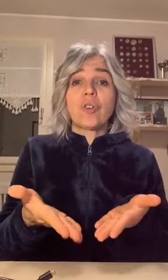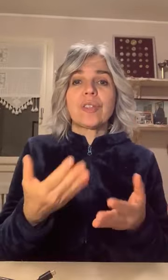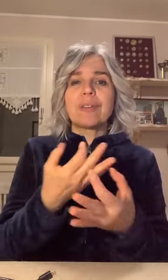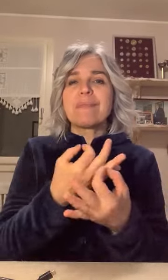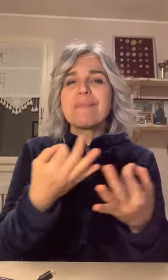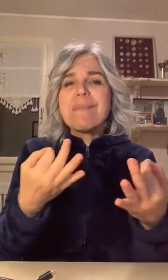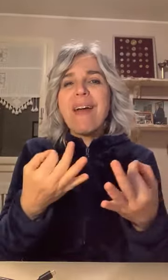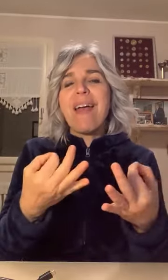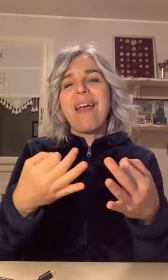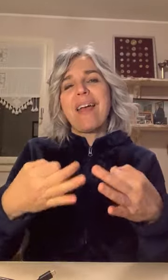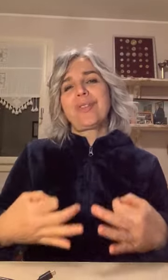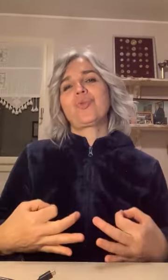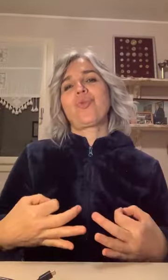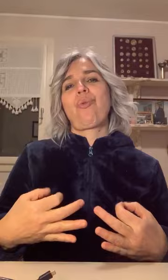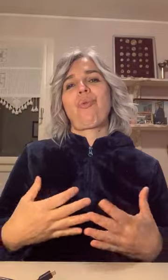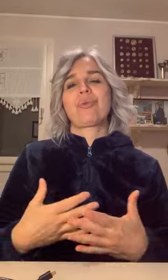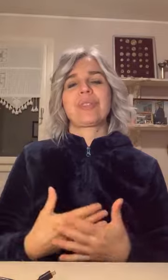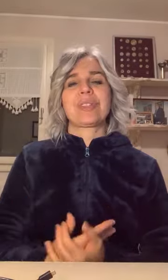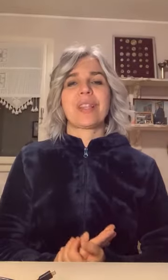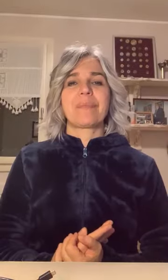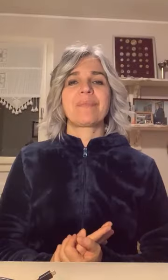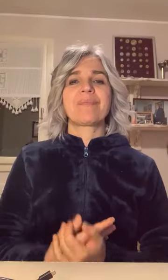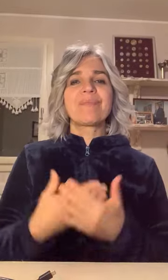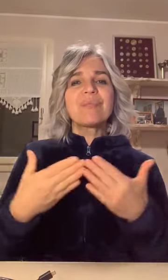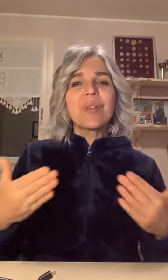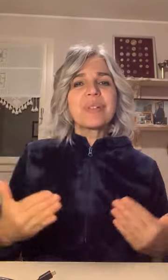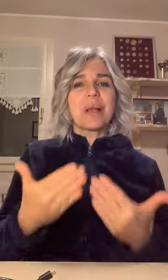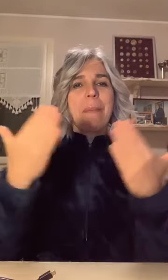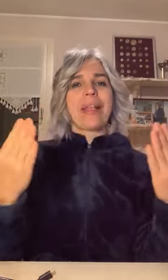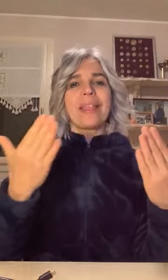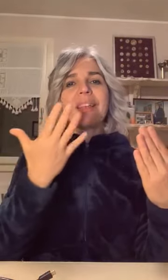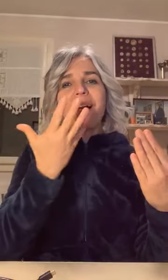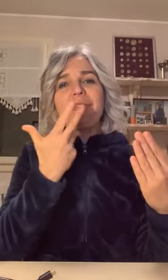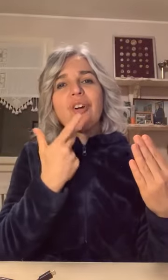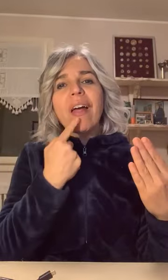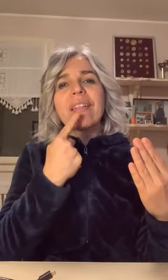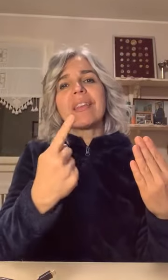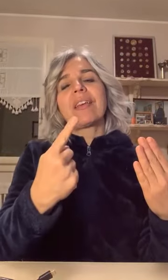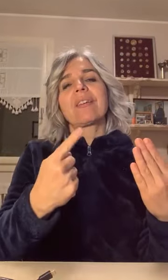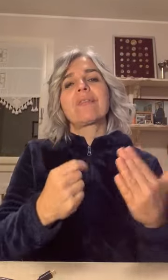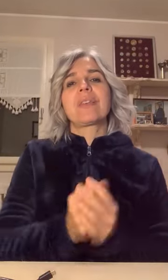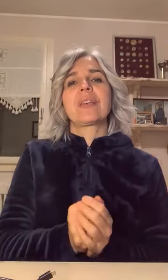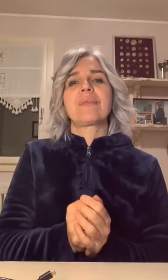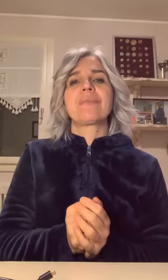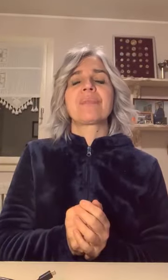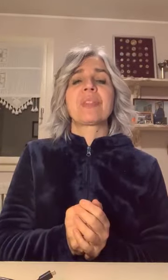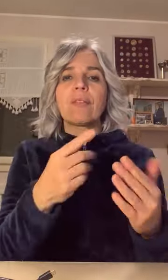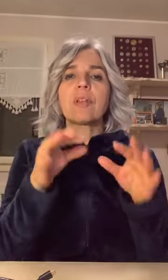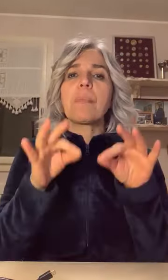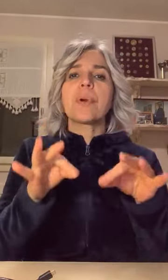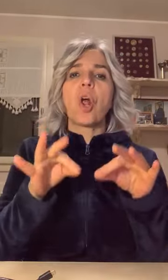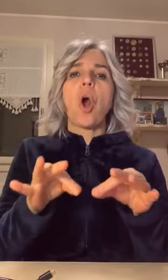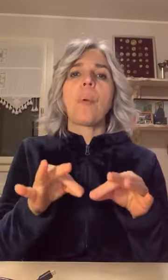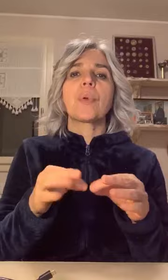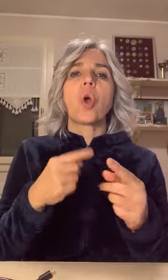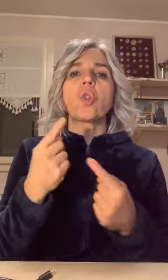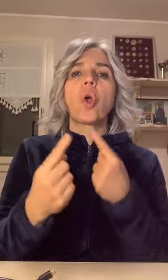Bene, questa mattina vorrei proprio dirvi, riguardo alle false notizie, la parola di Dio dà un